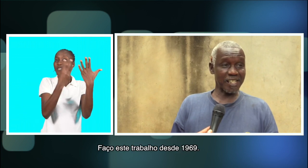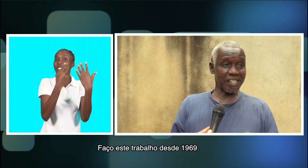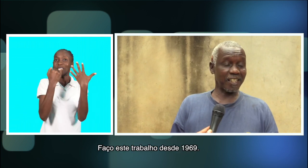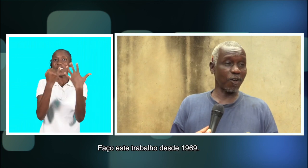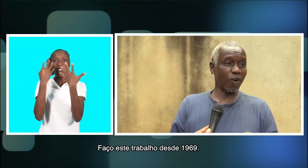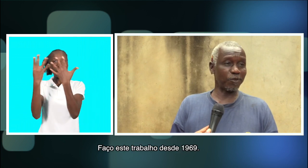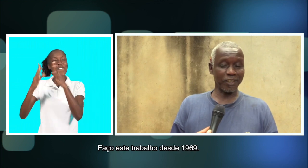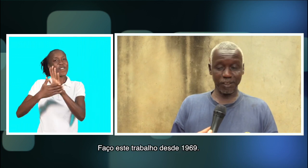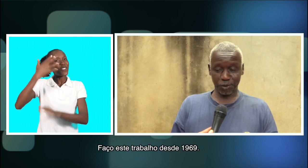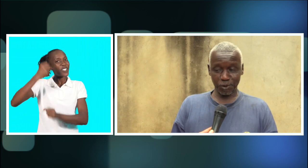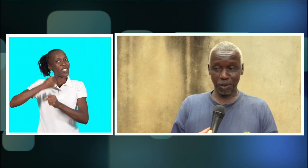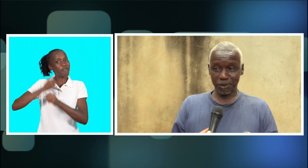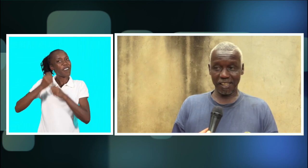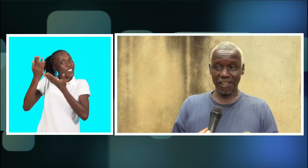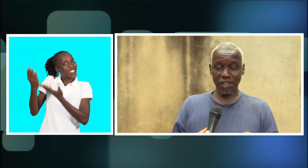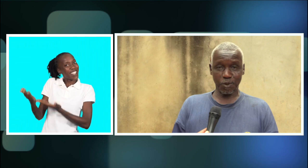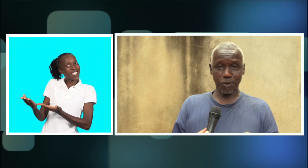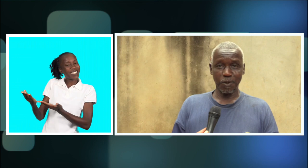1969.